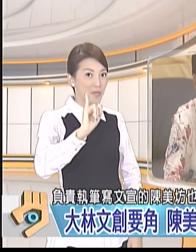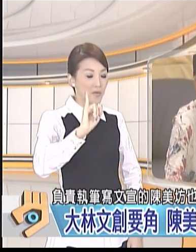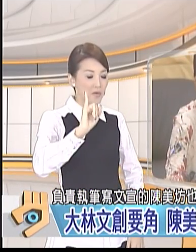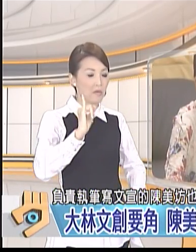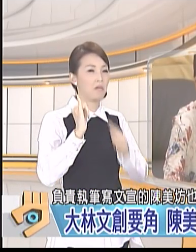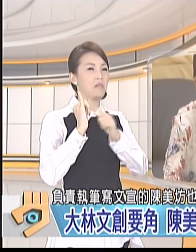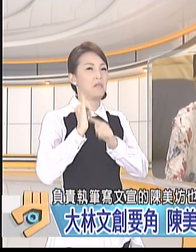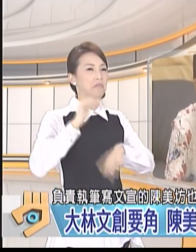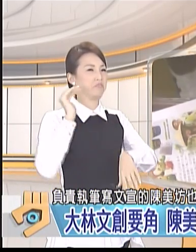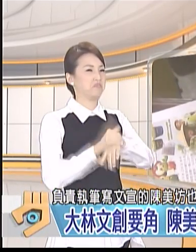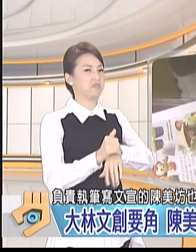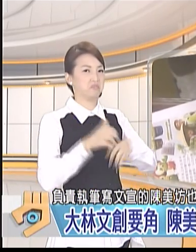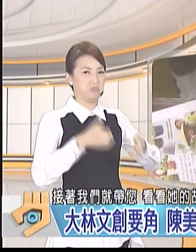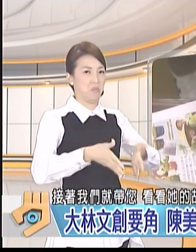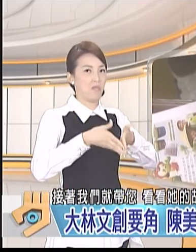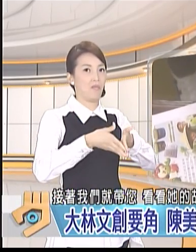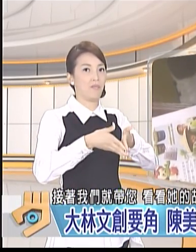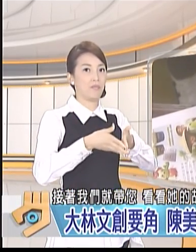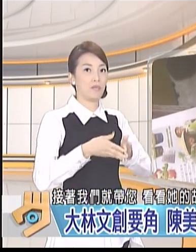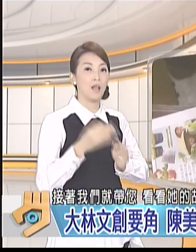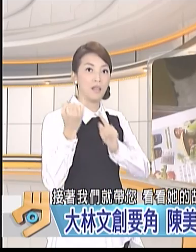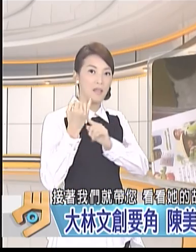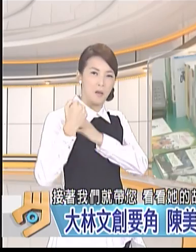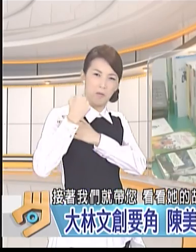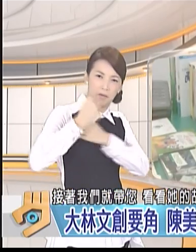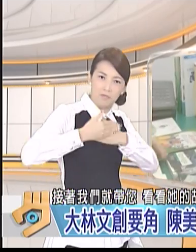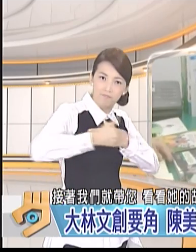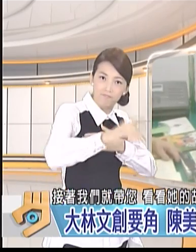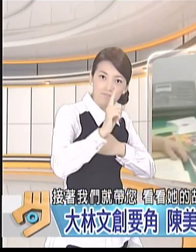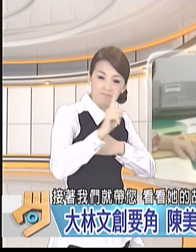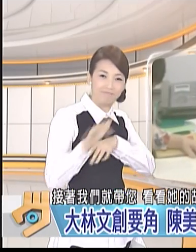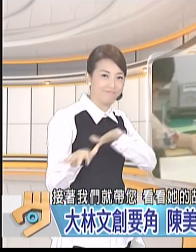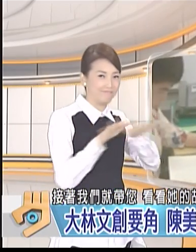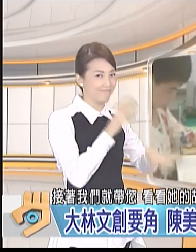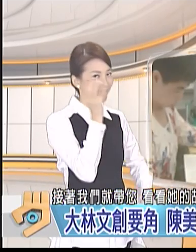角色。接着我们就带您一起来看看她的故事。